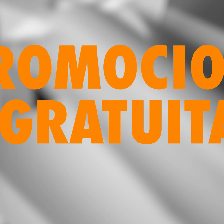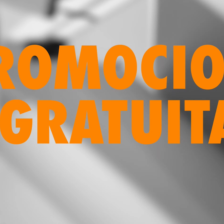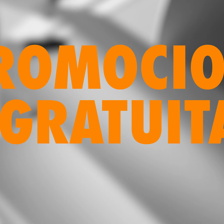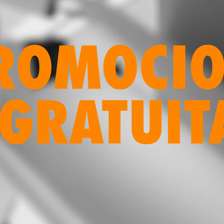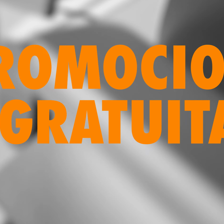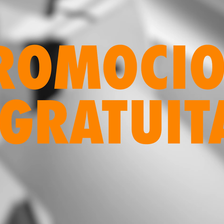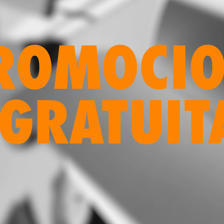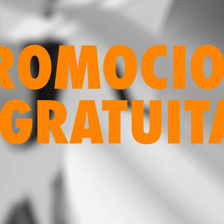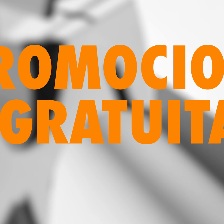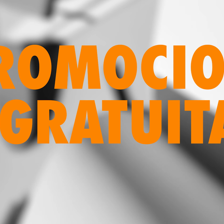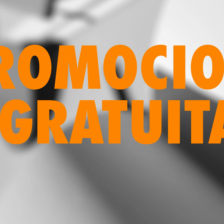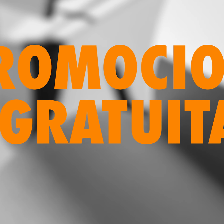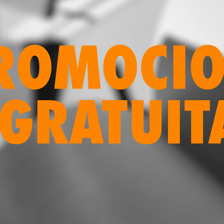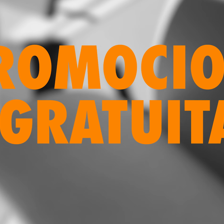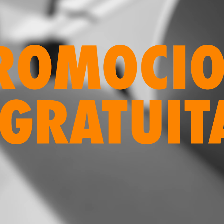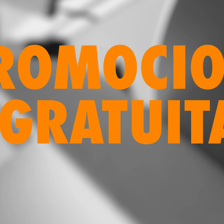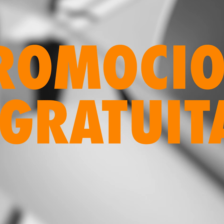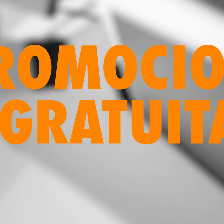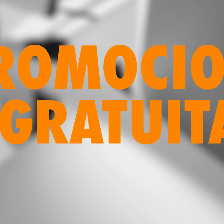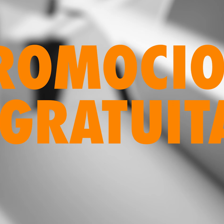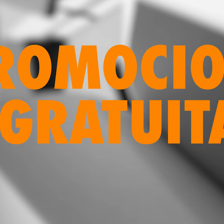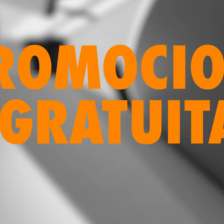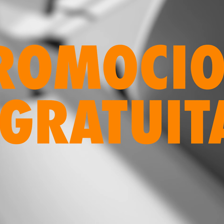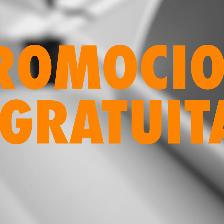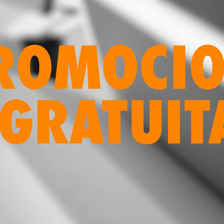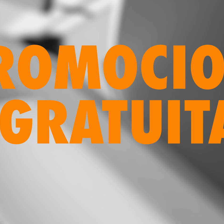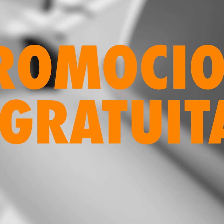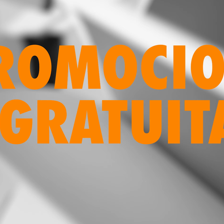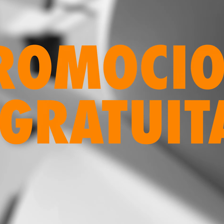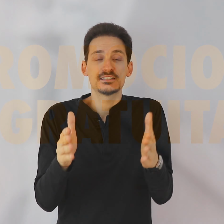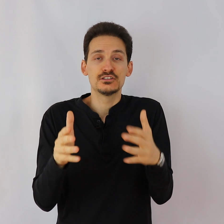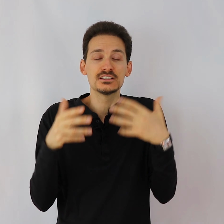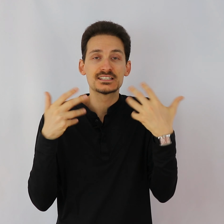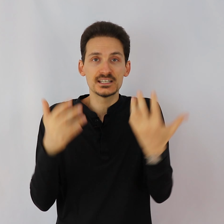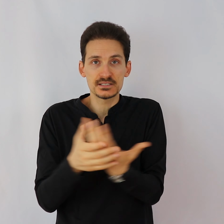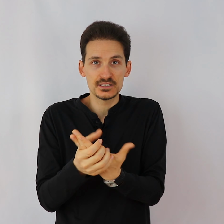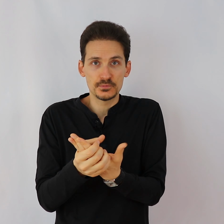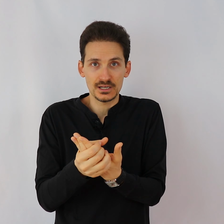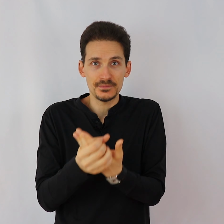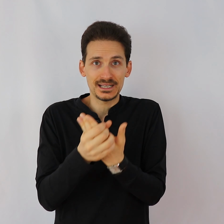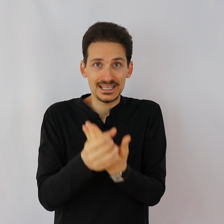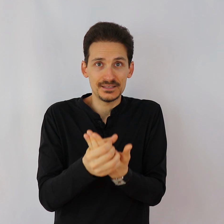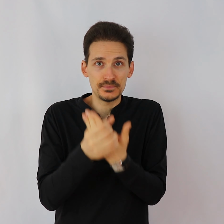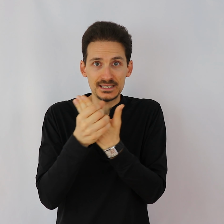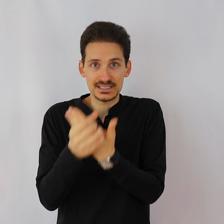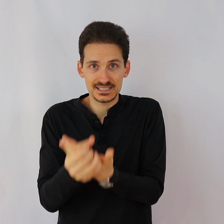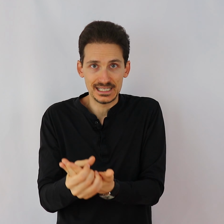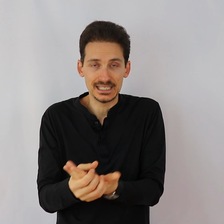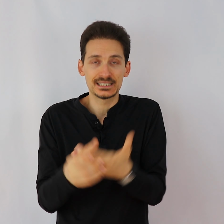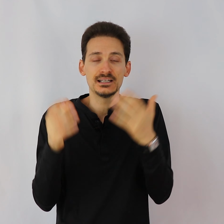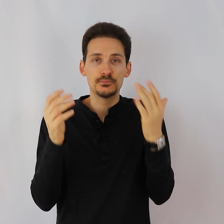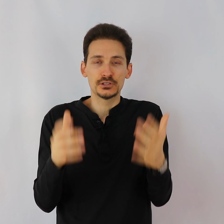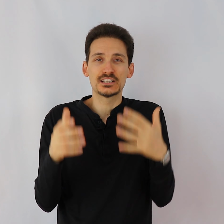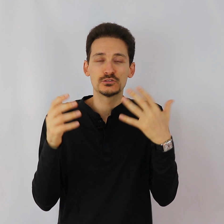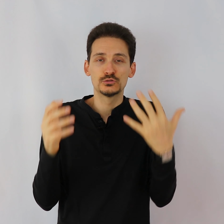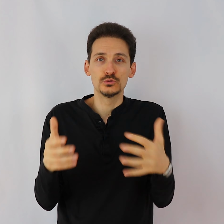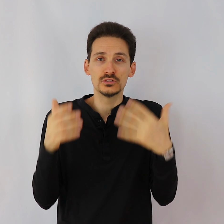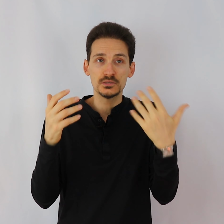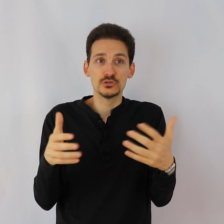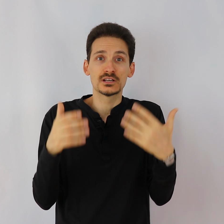gratis tu ebook cinco días cada 90 días si lo inscribes en el programa kdp select el poner tu ebook